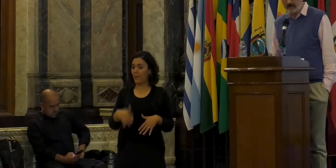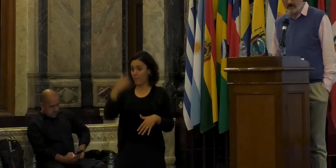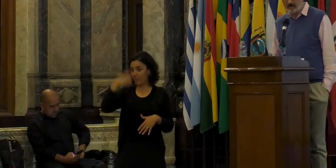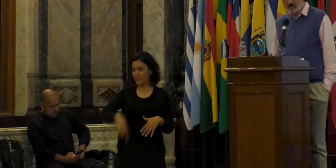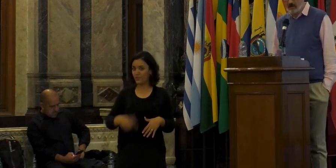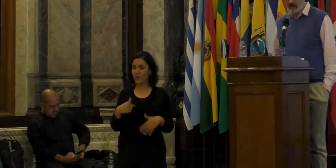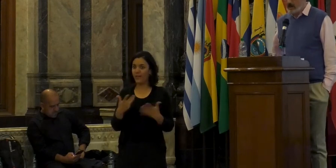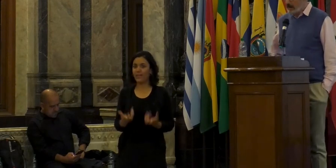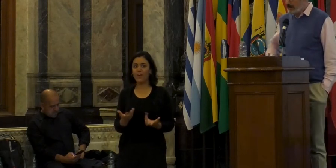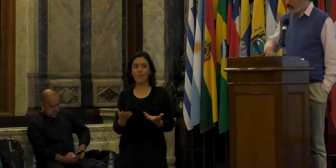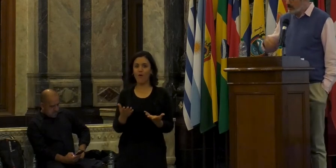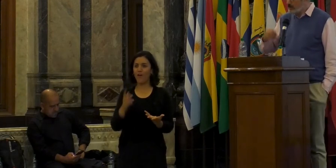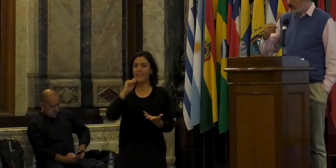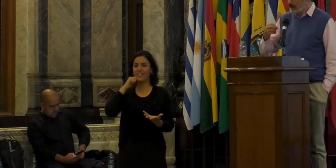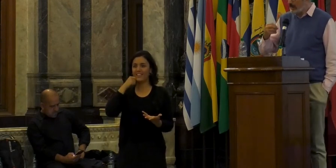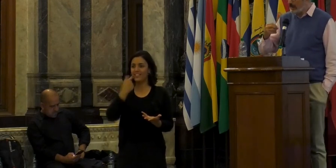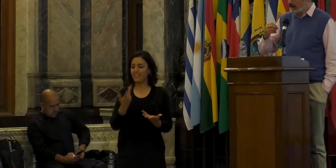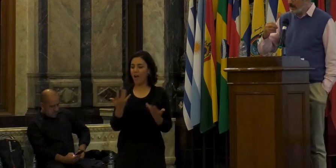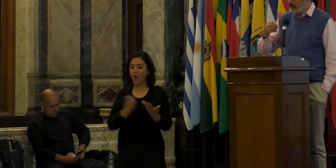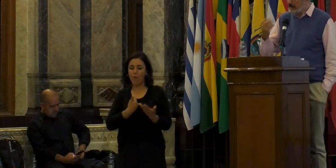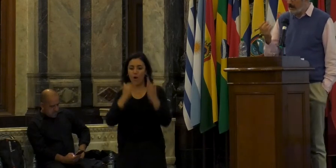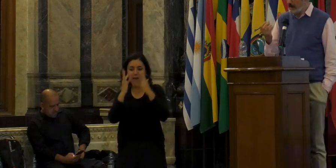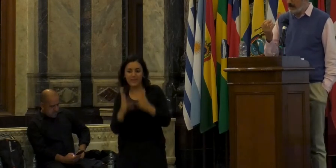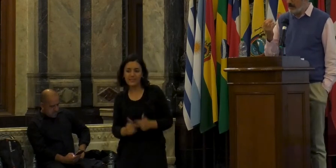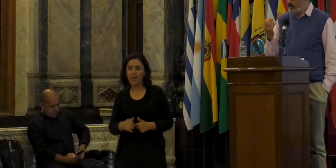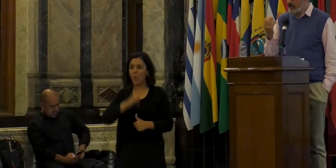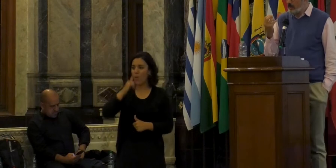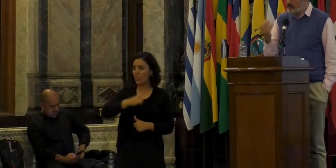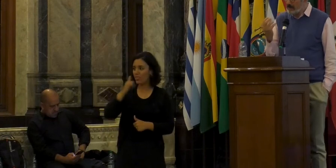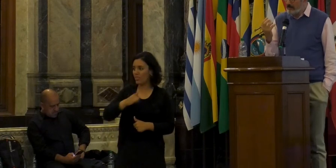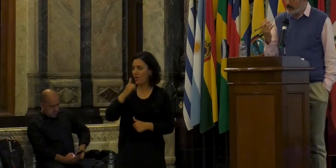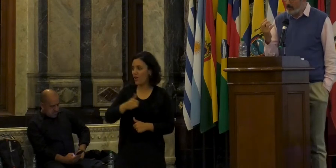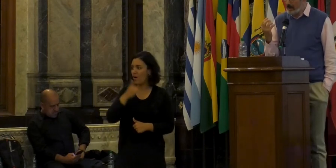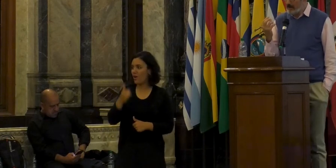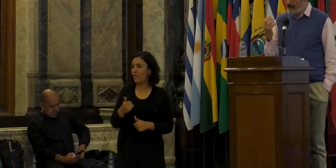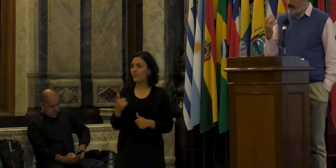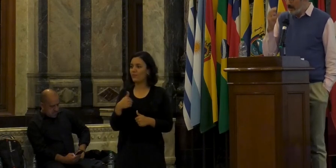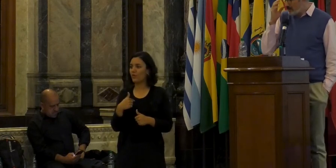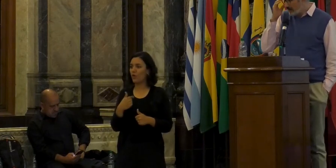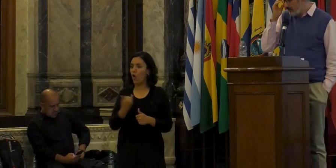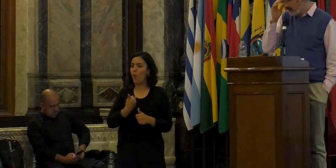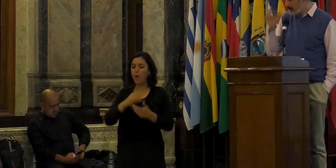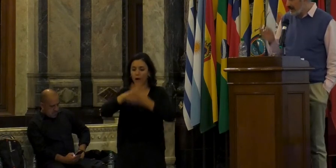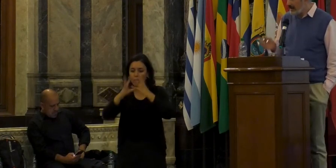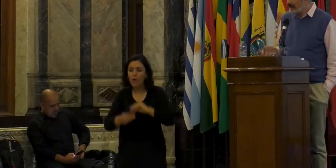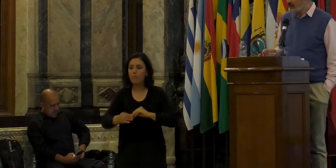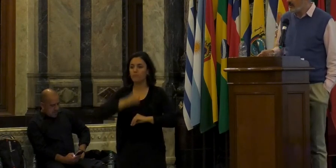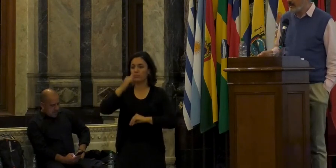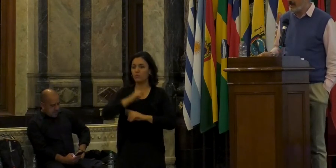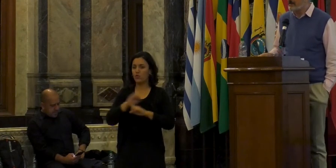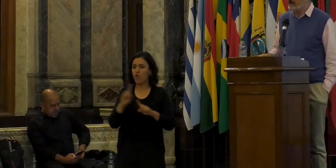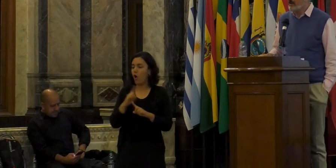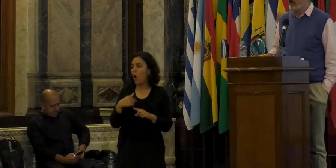que cuenta, ¿no? La estructura que tienen, la voluntad de forma, que no significa que sean